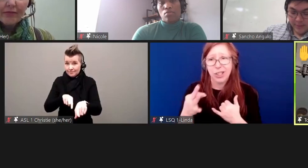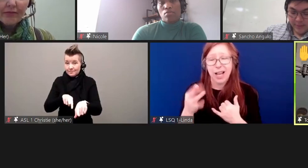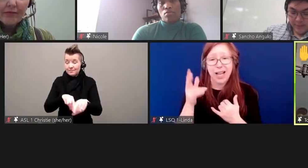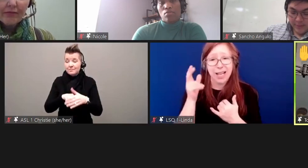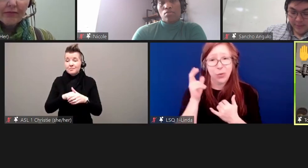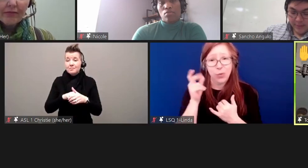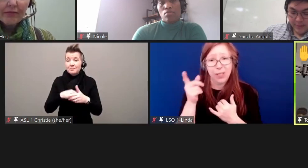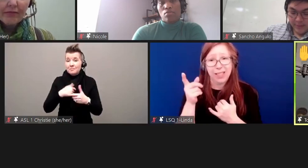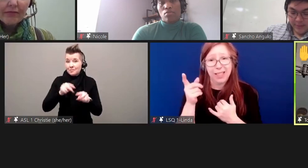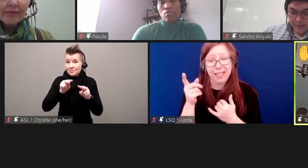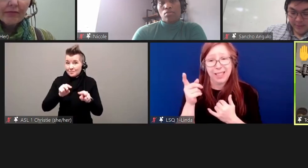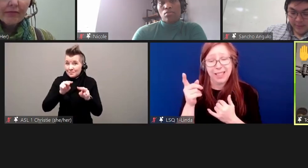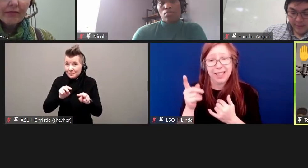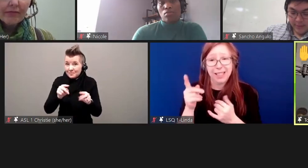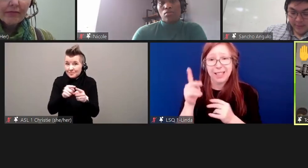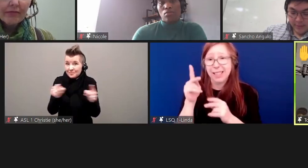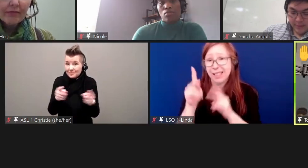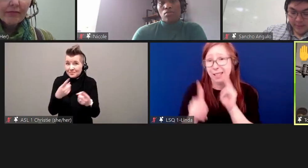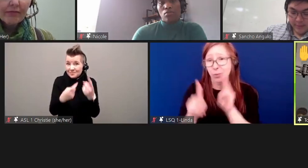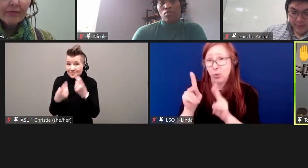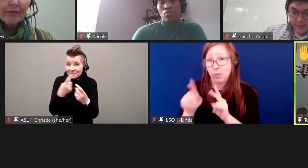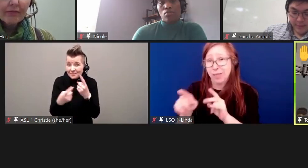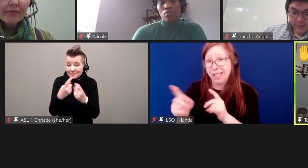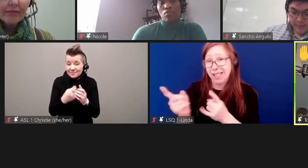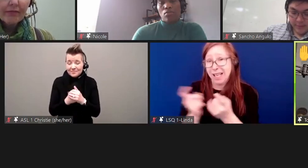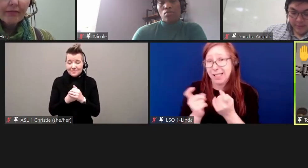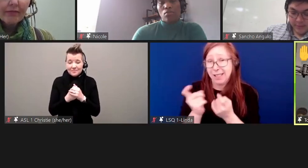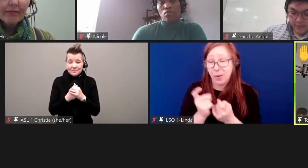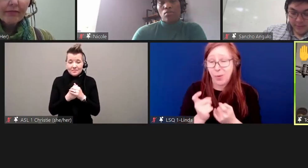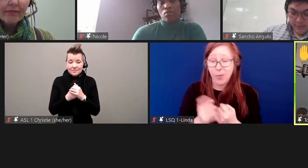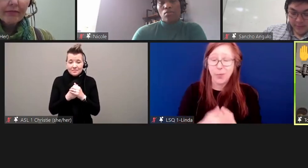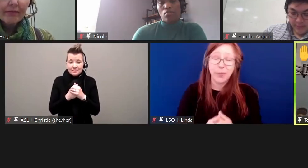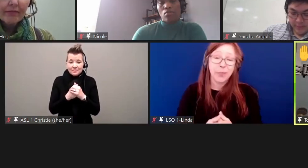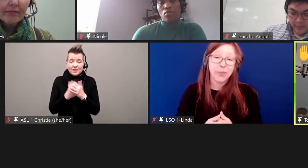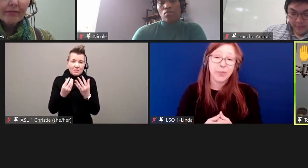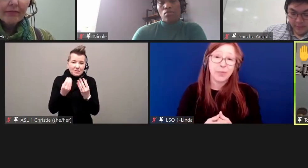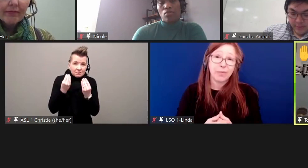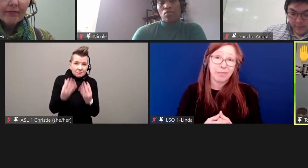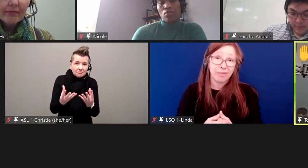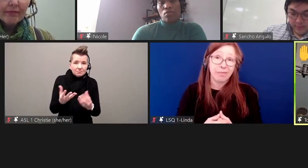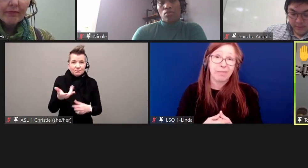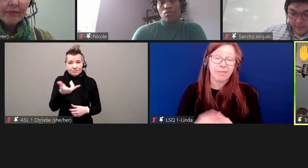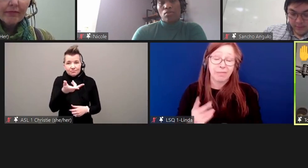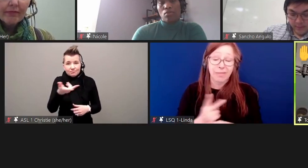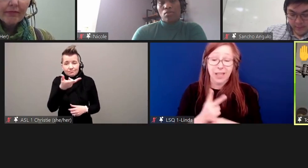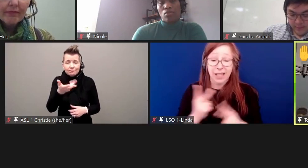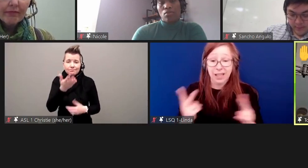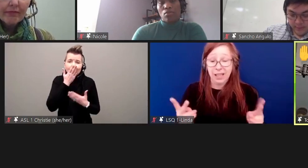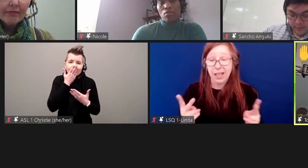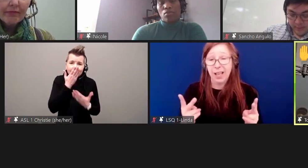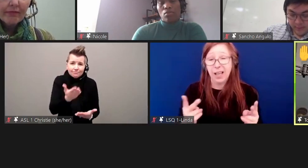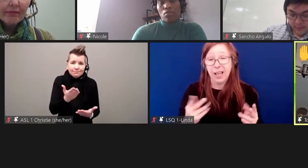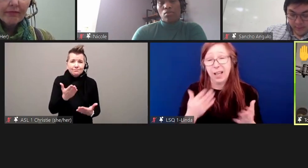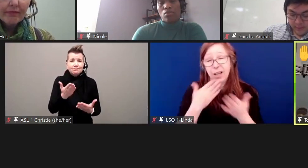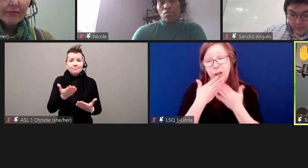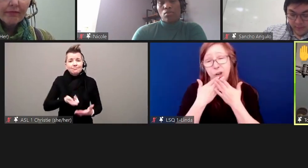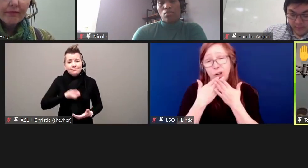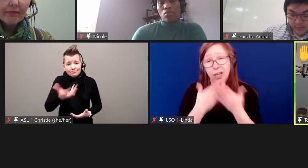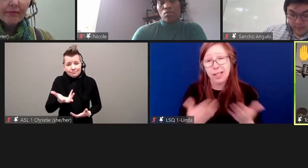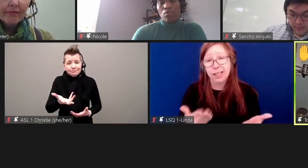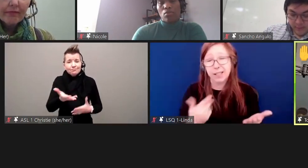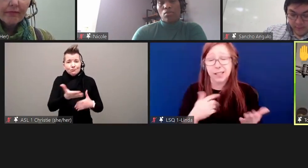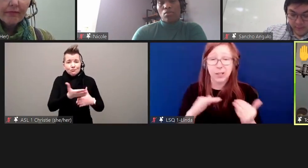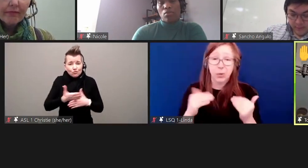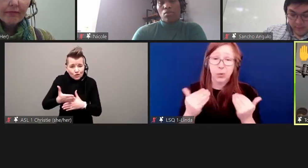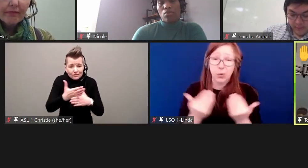nous aurons du public. En tout cas, je suis très, très reconnaissant d'avoir entendu tout